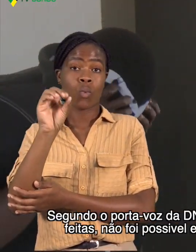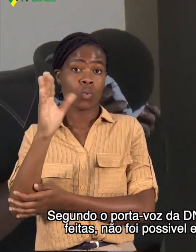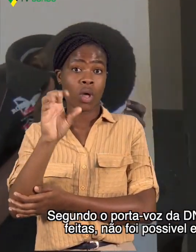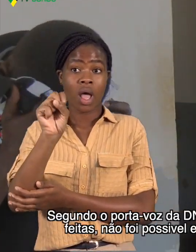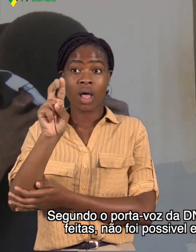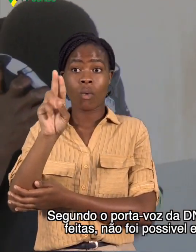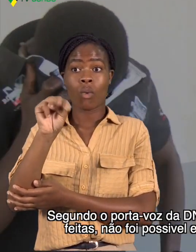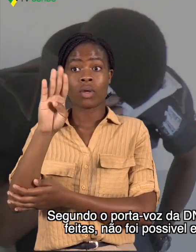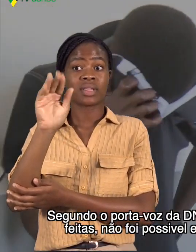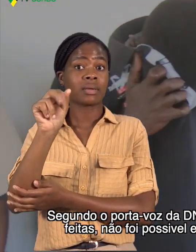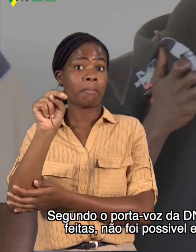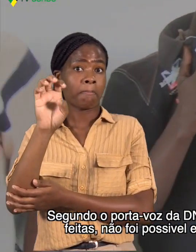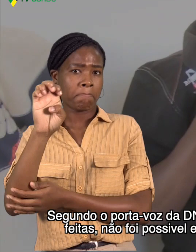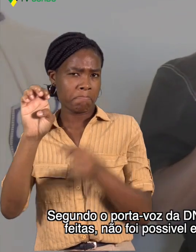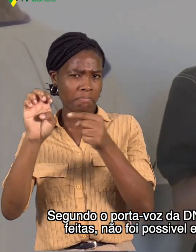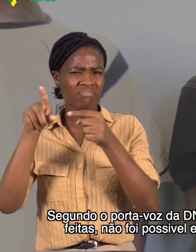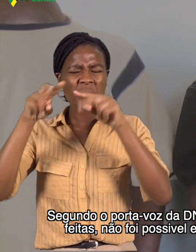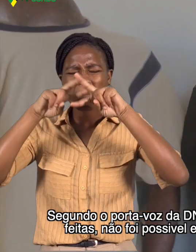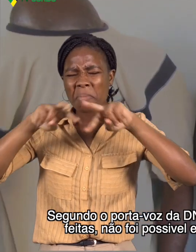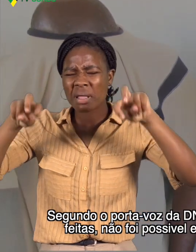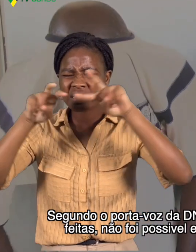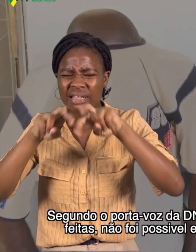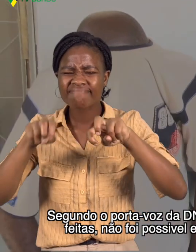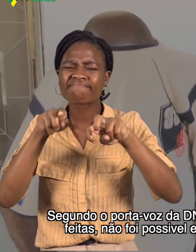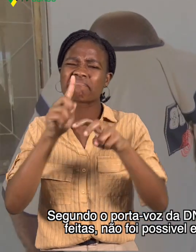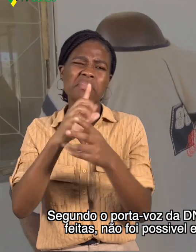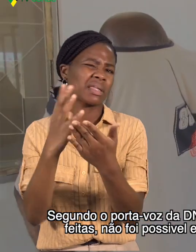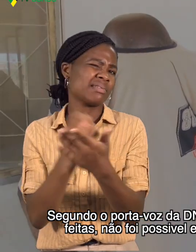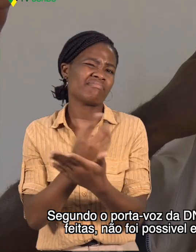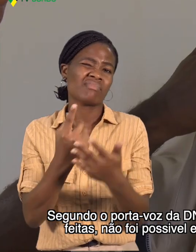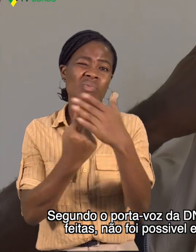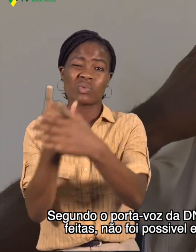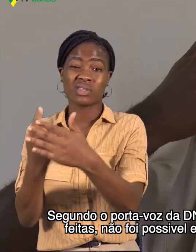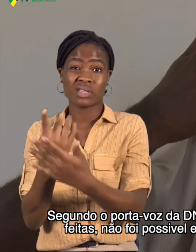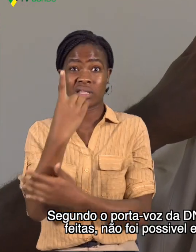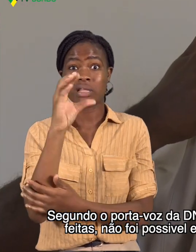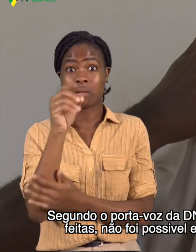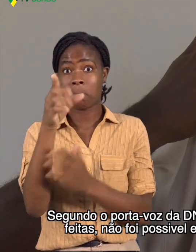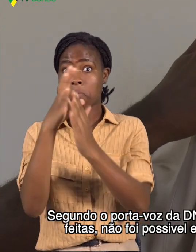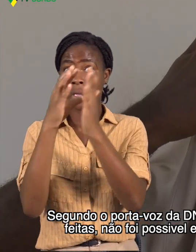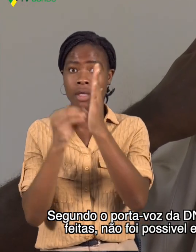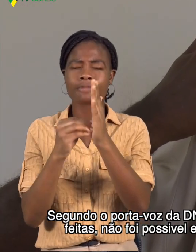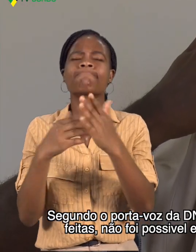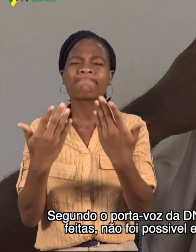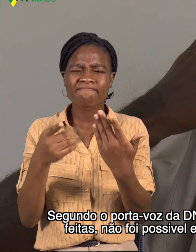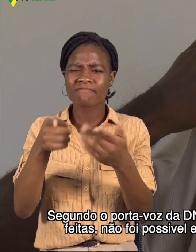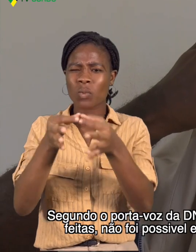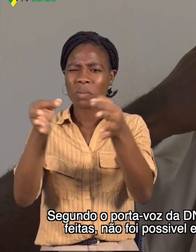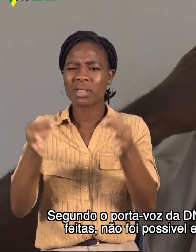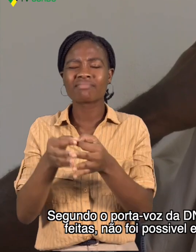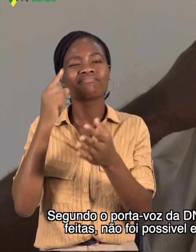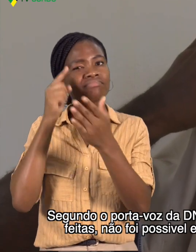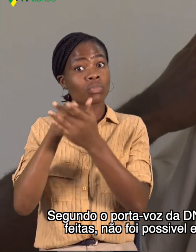balcões. Segundo o porta-voz da Direção Nacional de Identificação Civil, Alberto Sumbana, das averiguações